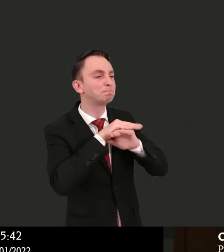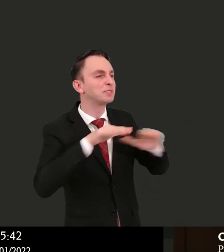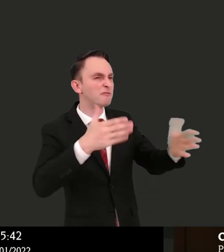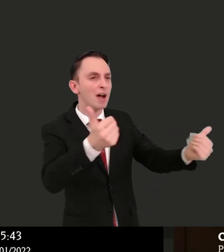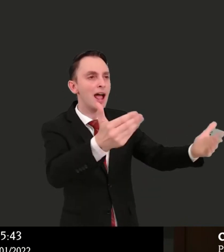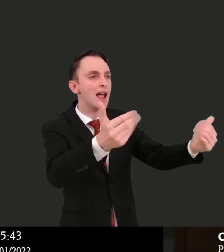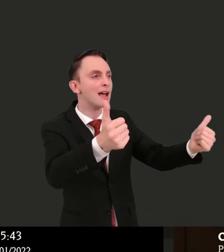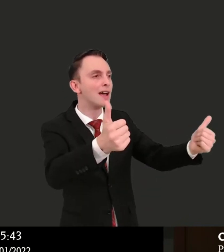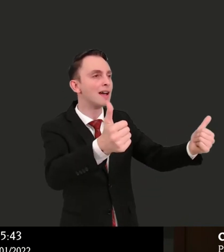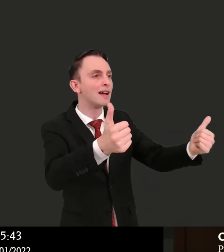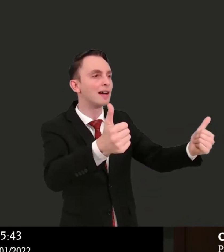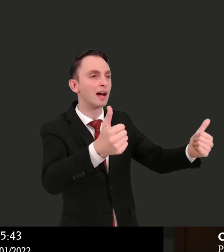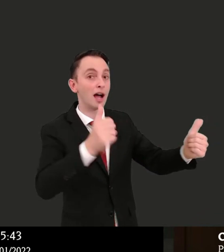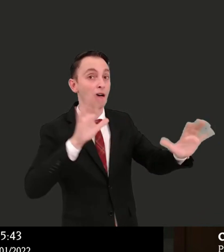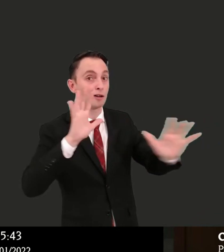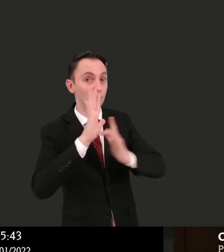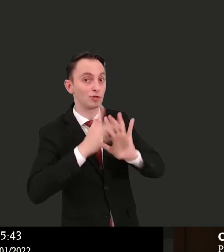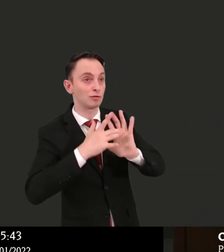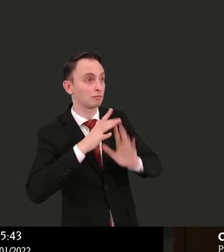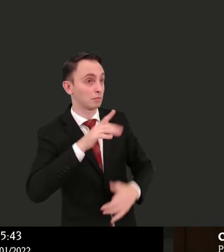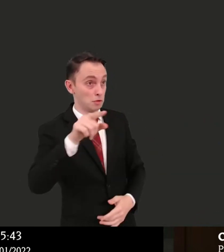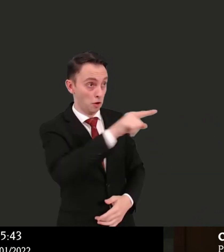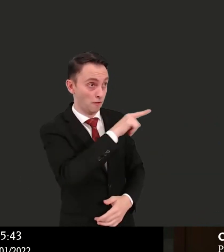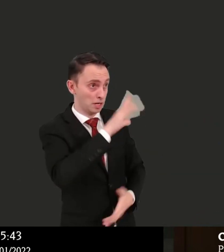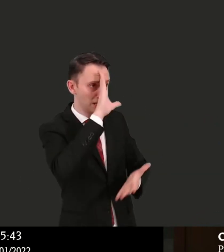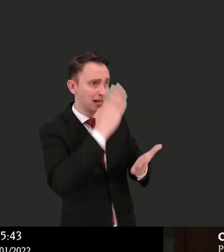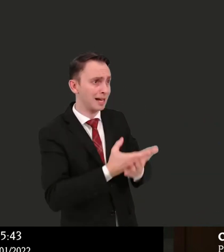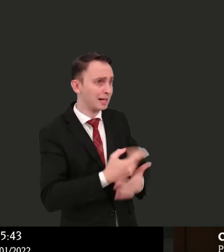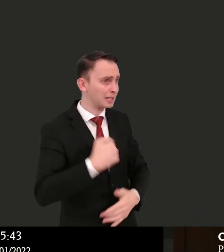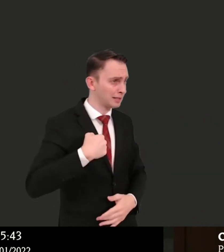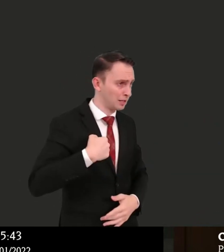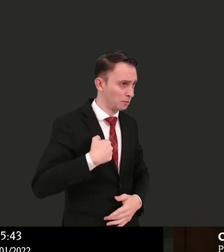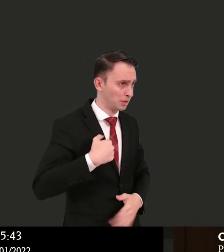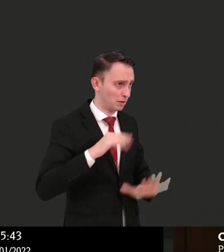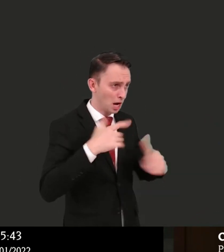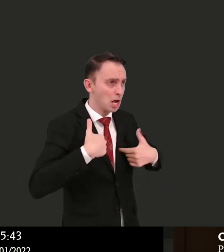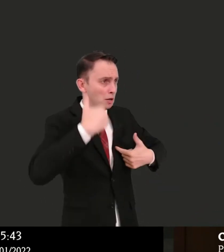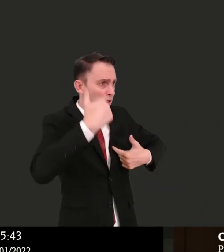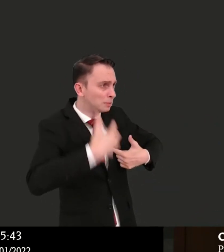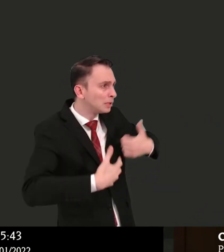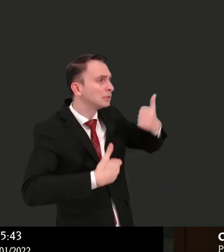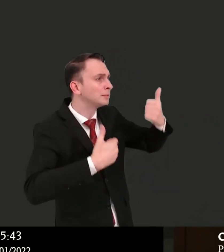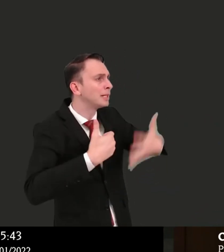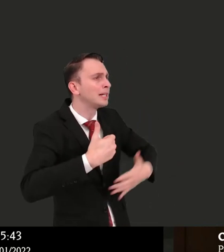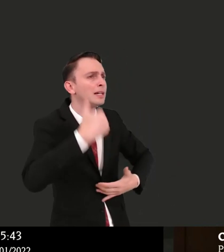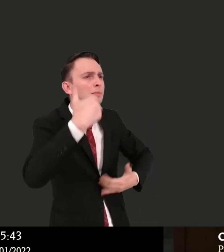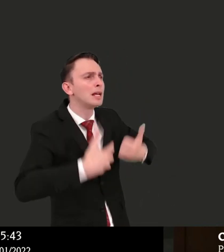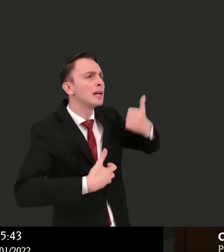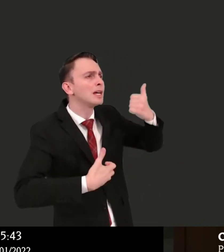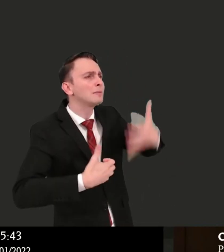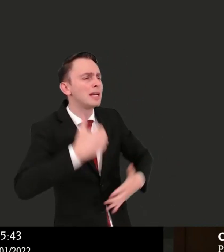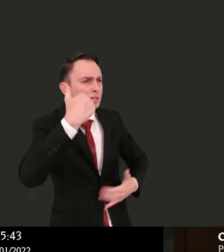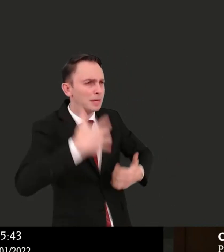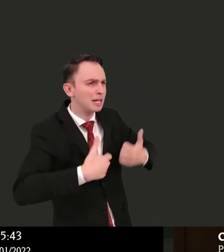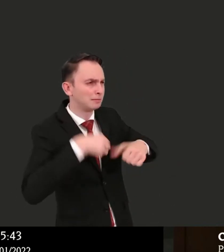se vocês crerem em mim, dizia ele, ao escutar minhas palavras, vai se formar em você um rio de água